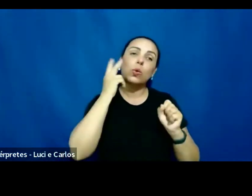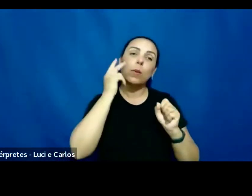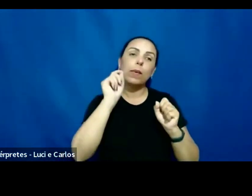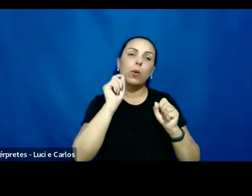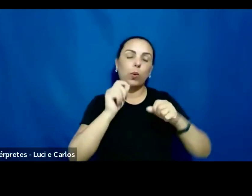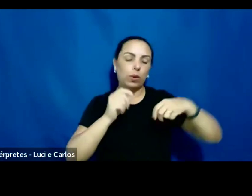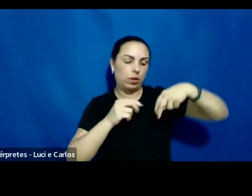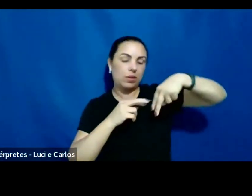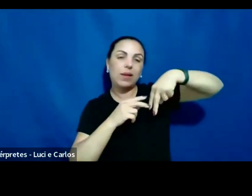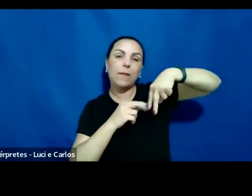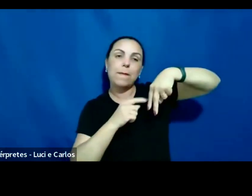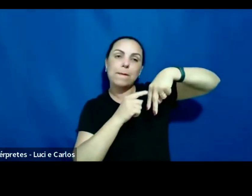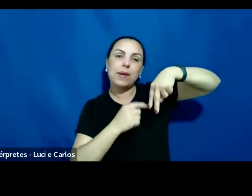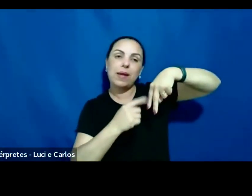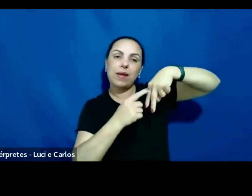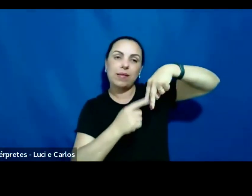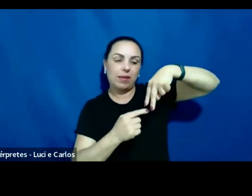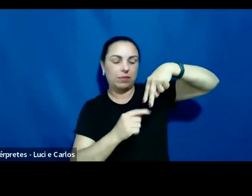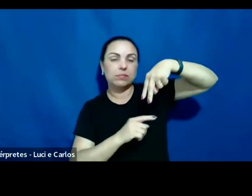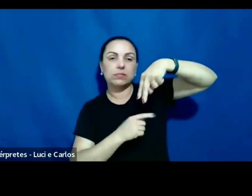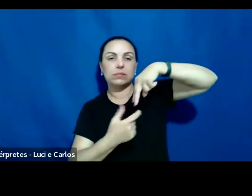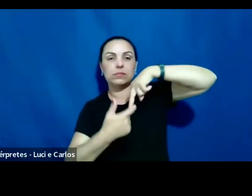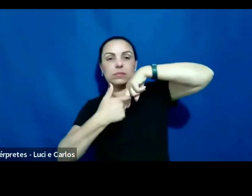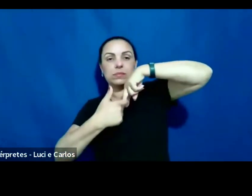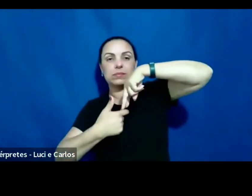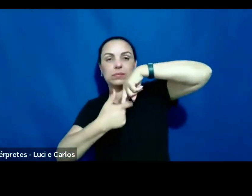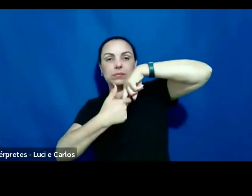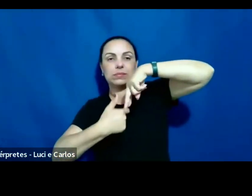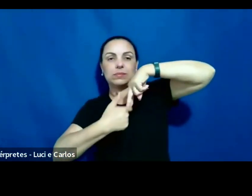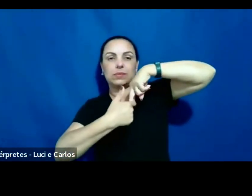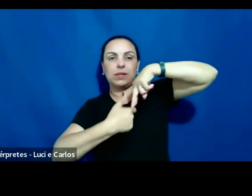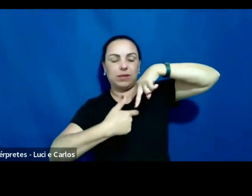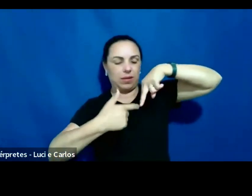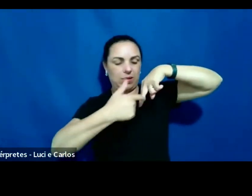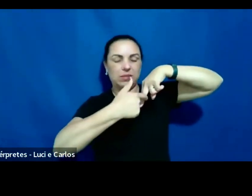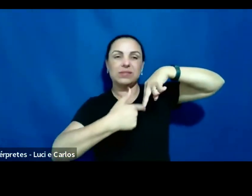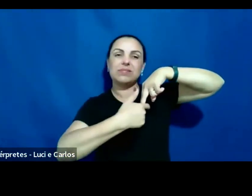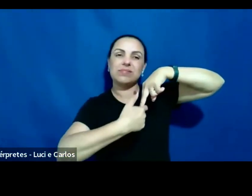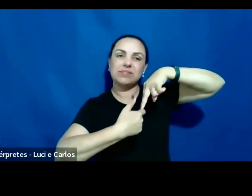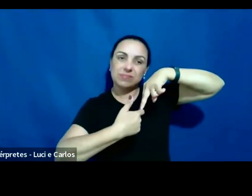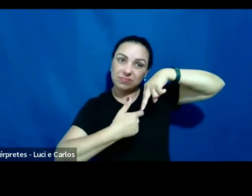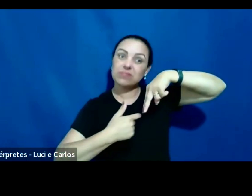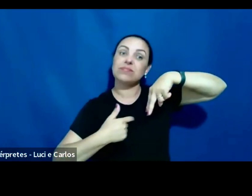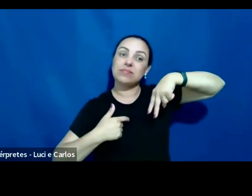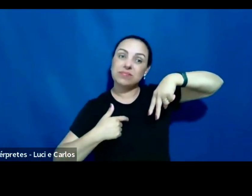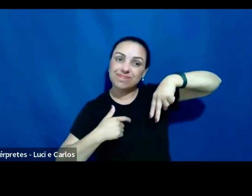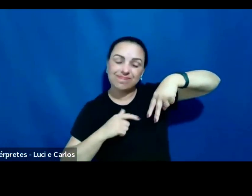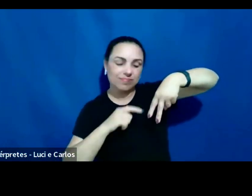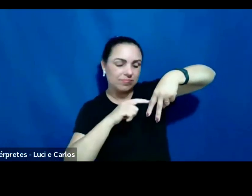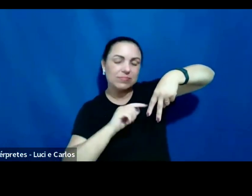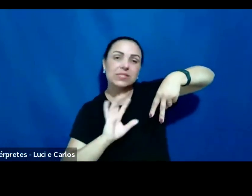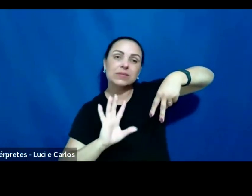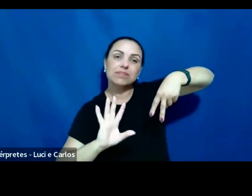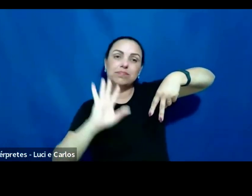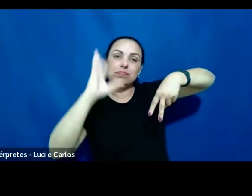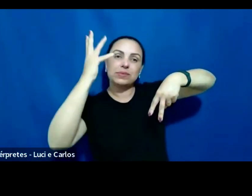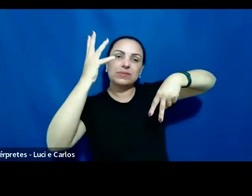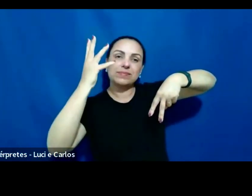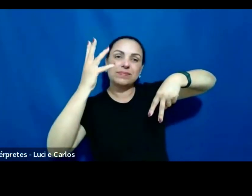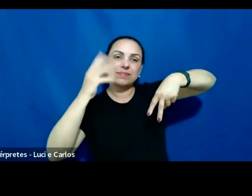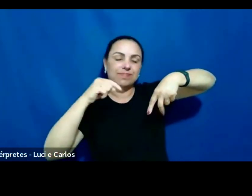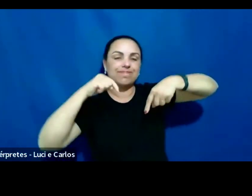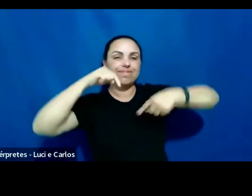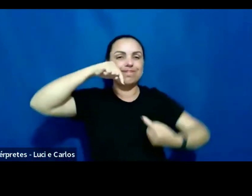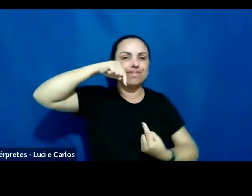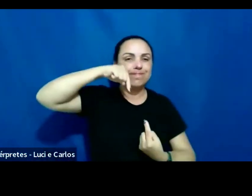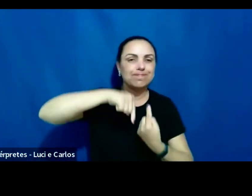Tem causa a trombose? Tem, eu vou falar daqui a pouco para vocês. Mas eu quero que vocês acordem que todas as